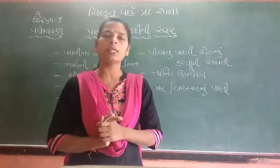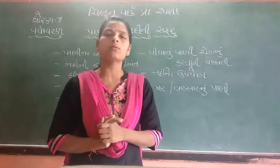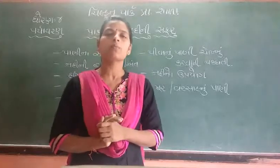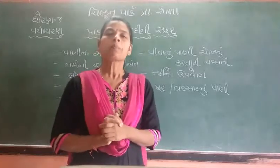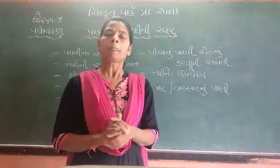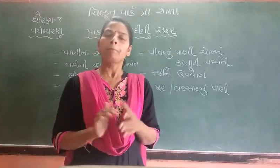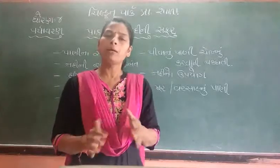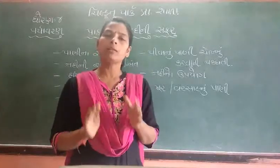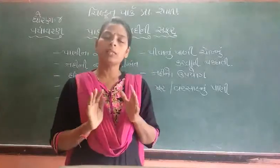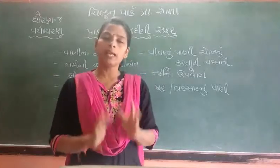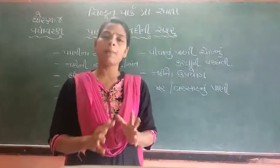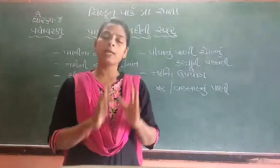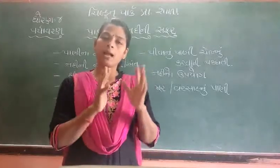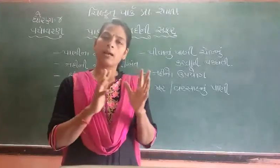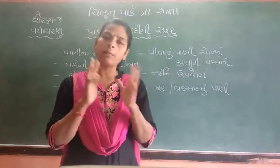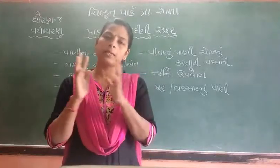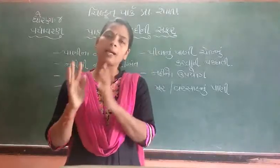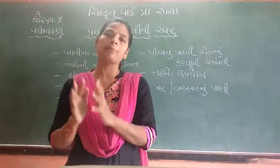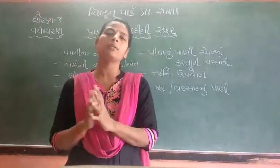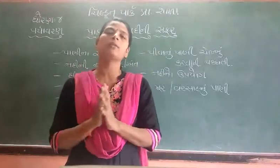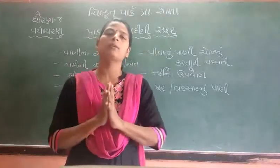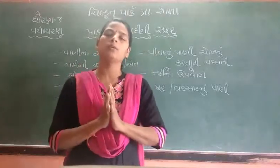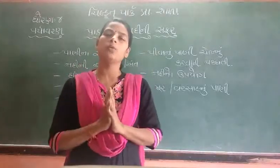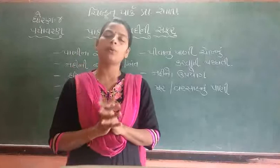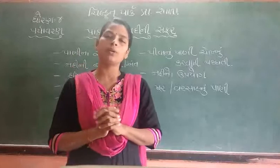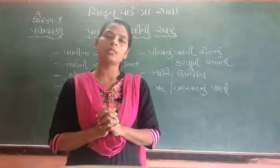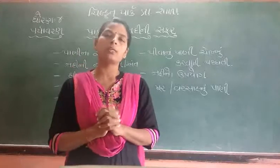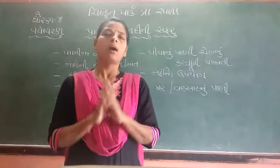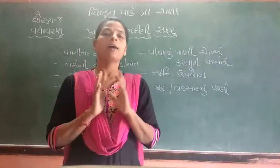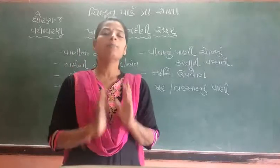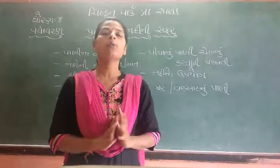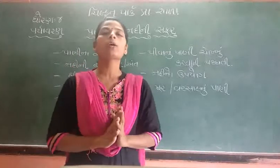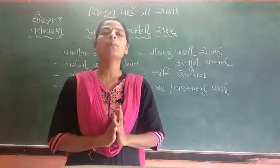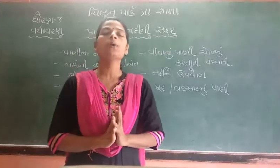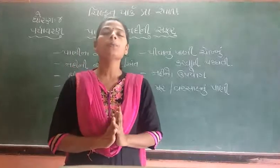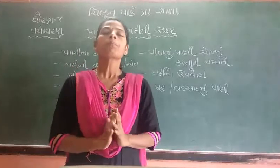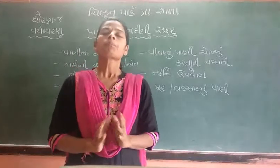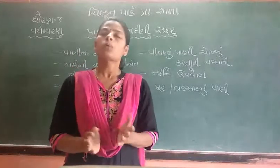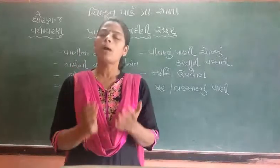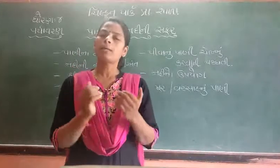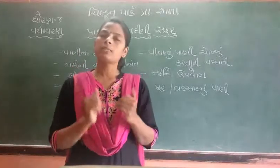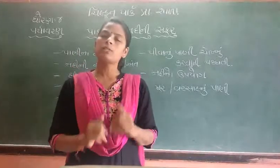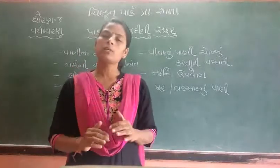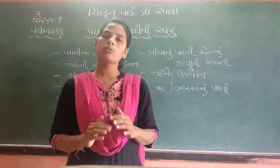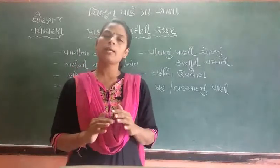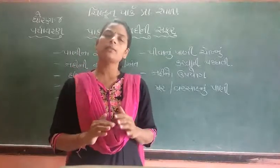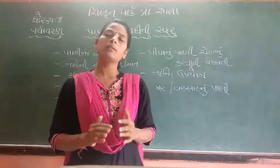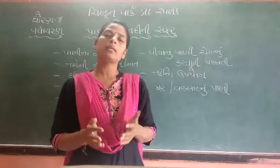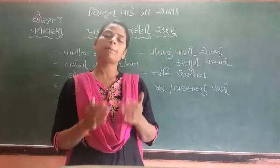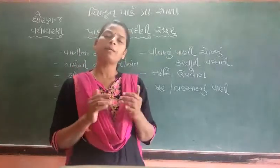શીખીશું. પણ અત્યારે આપણે આ ઘણા બધા કામની અંદર નદીનો ઉપયોગ કરીએ છીએ, અને મુખ્ય ઉપયોગ તો આપણા જીવન જરૂરિયાતની અંદર એટલે કે